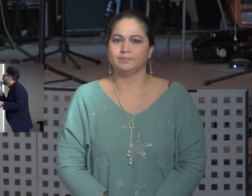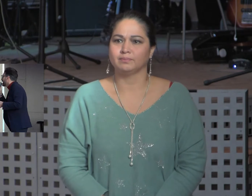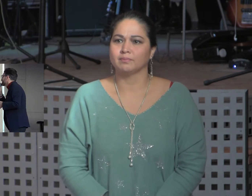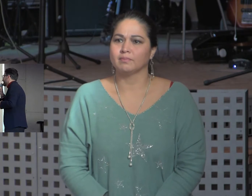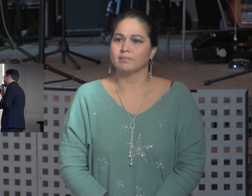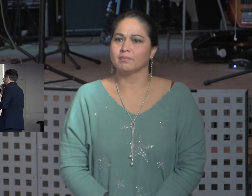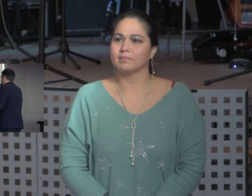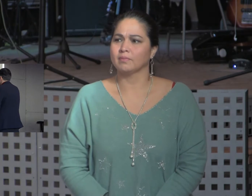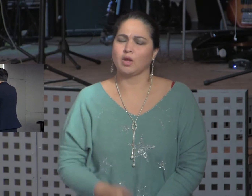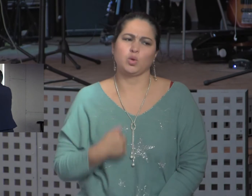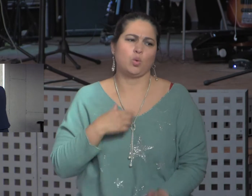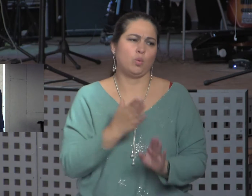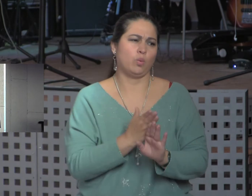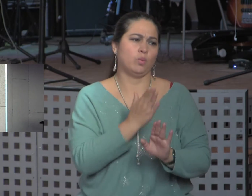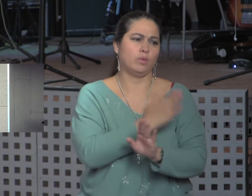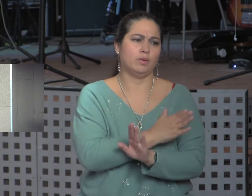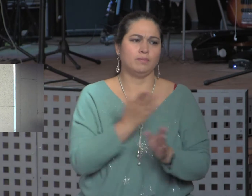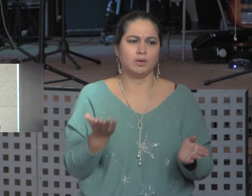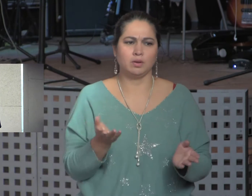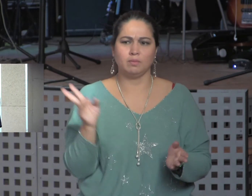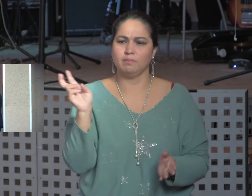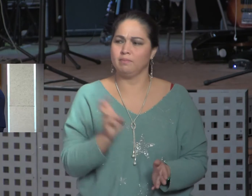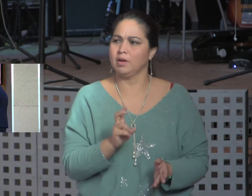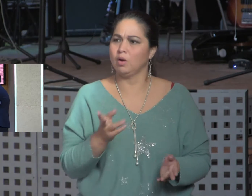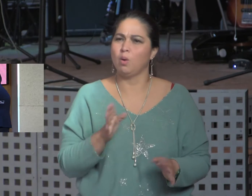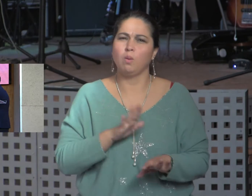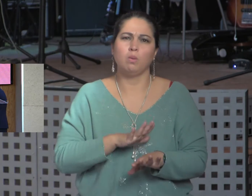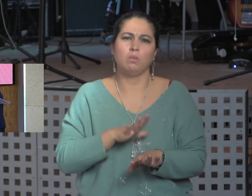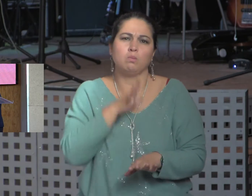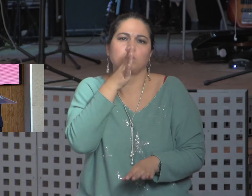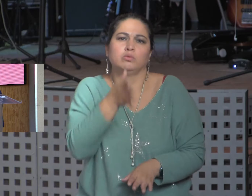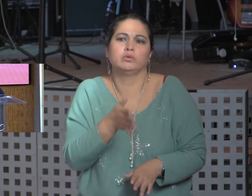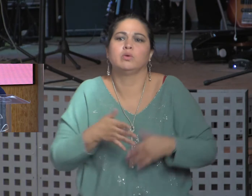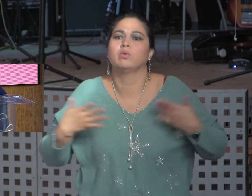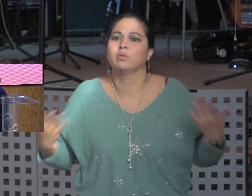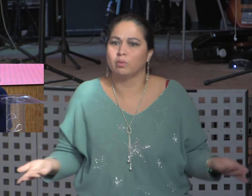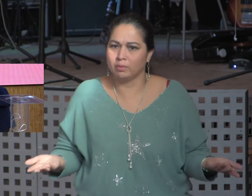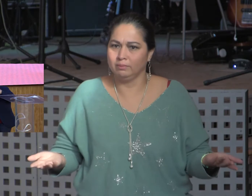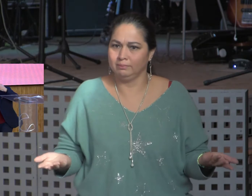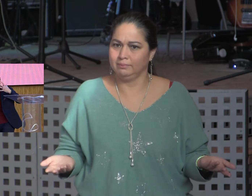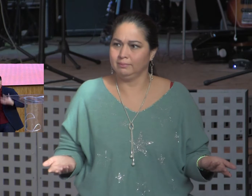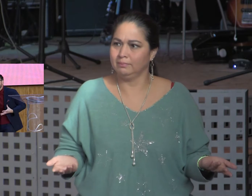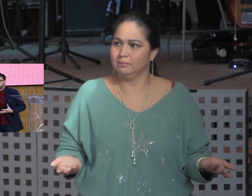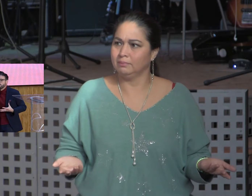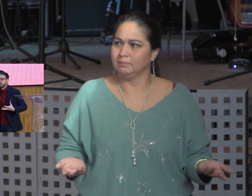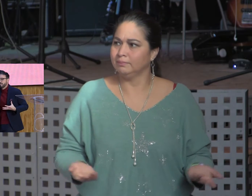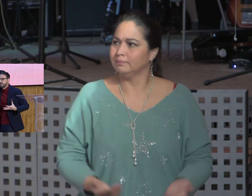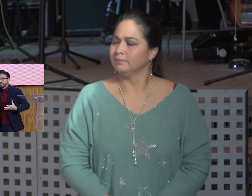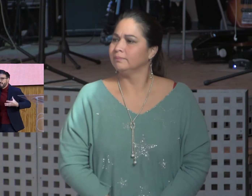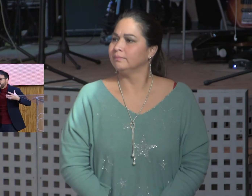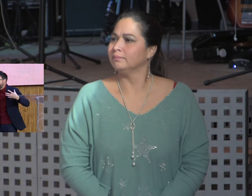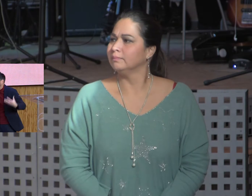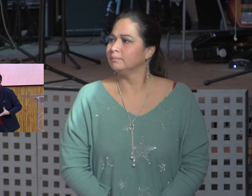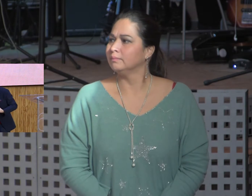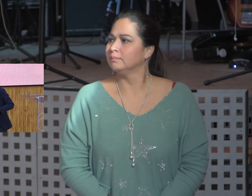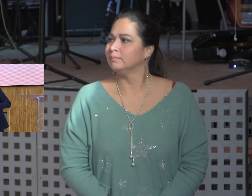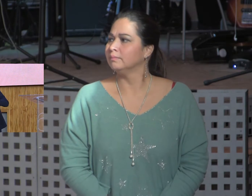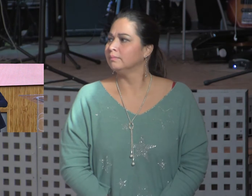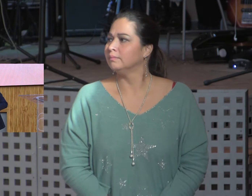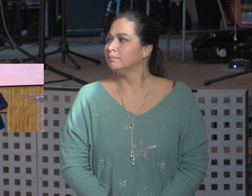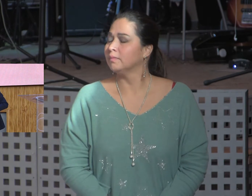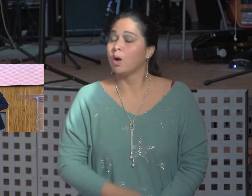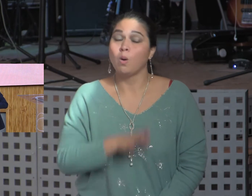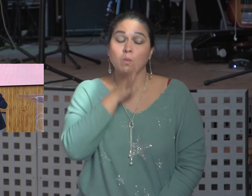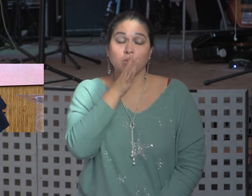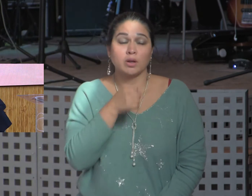Y vengo antes por una razón. Es que me siento en la casa